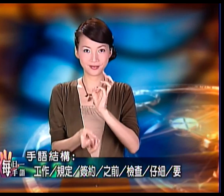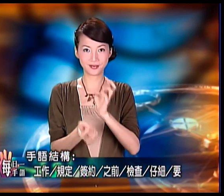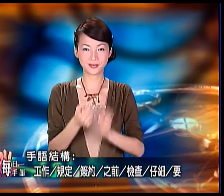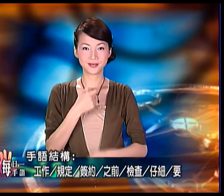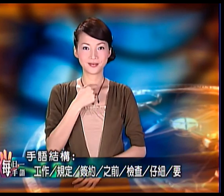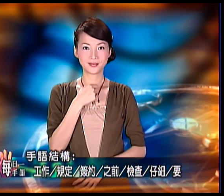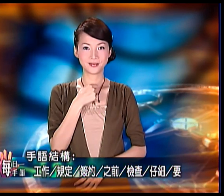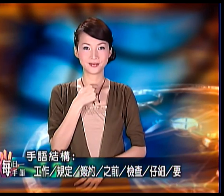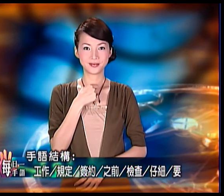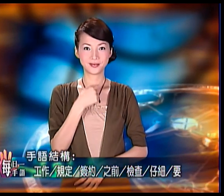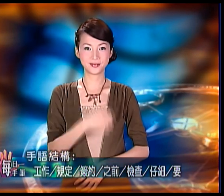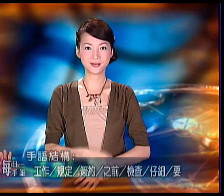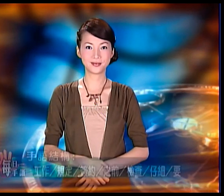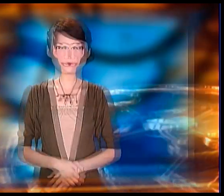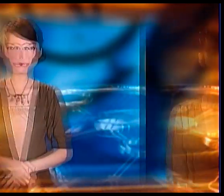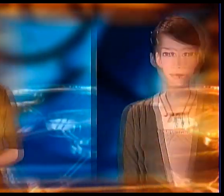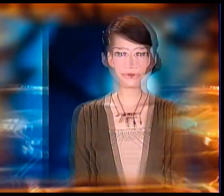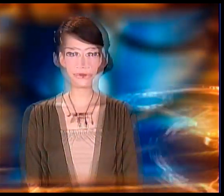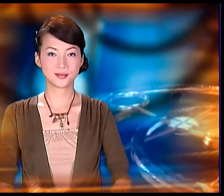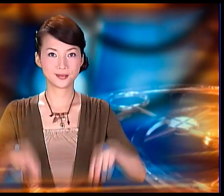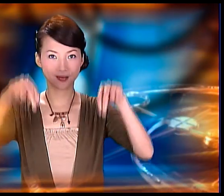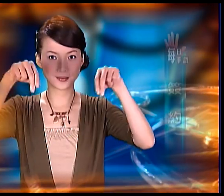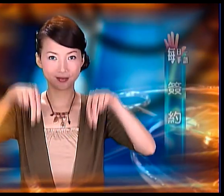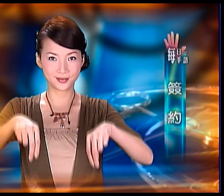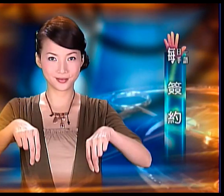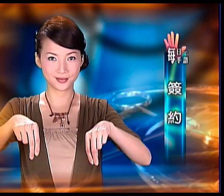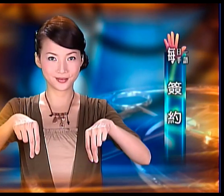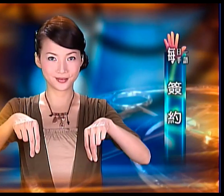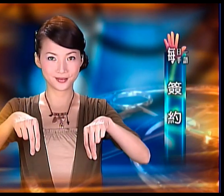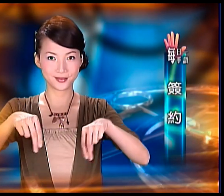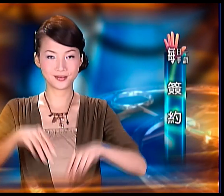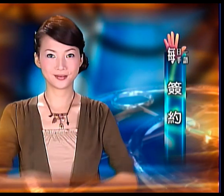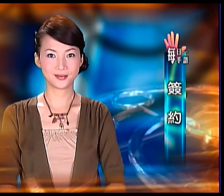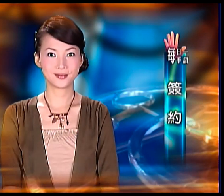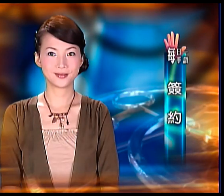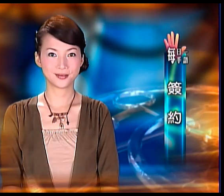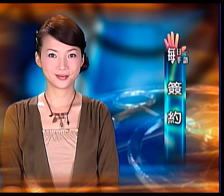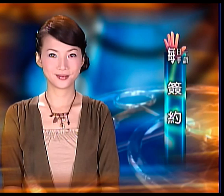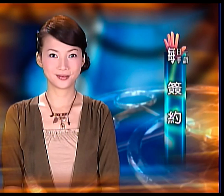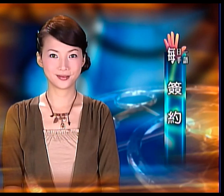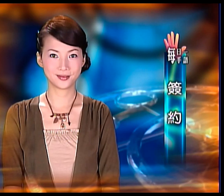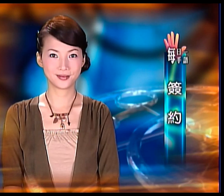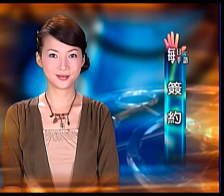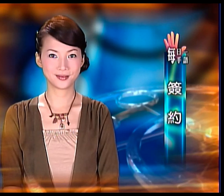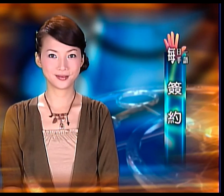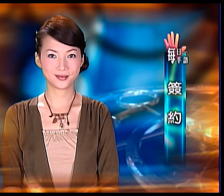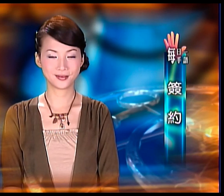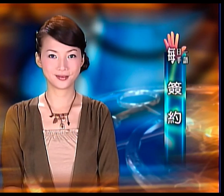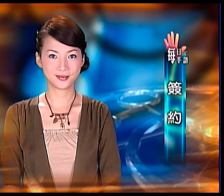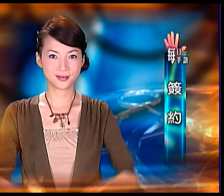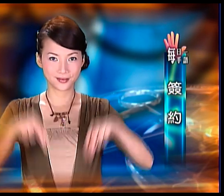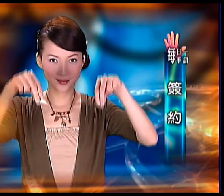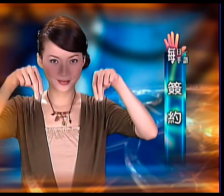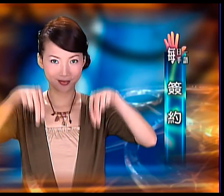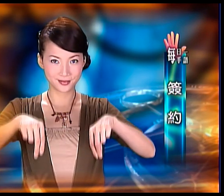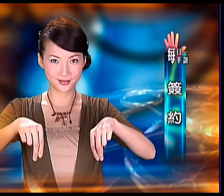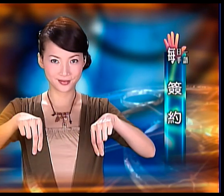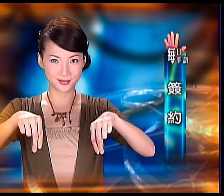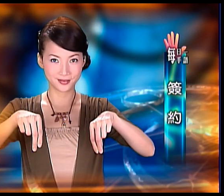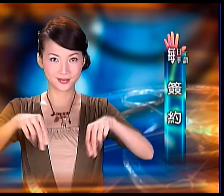细、要。签约的手语就是要用双手一起向下比出盖章的手语，代表甲